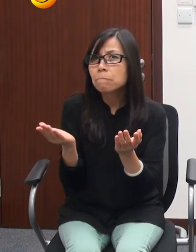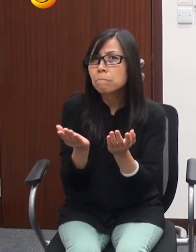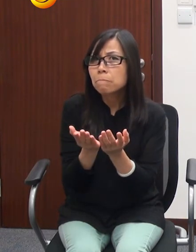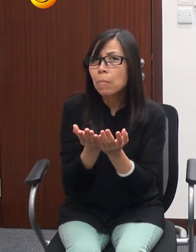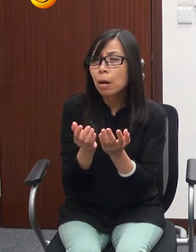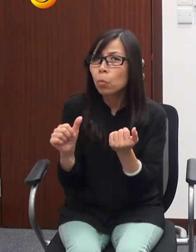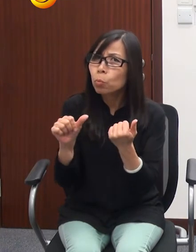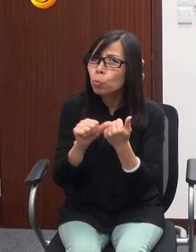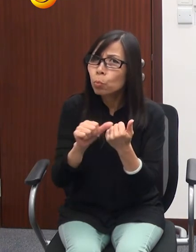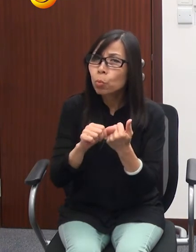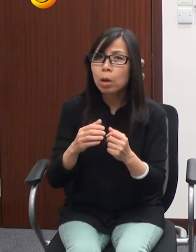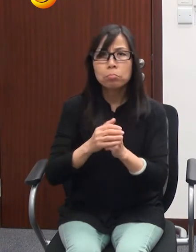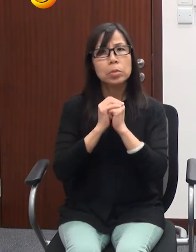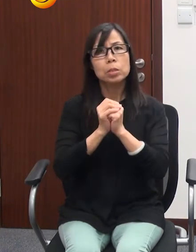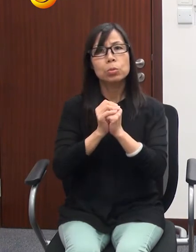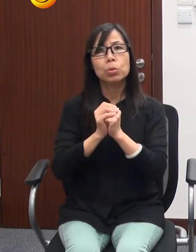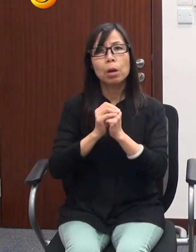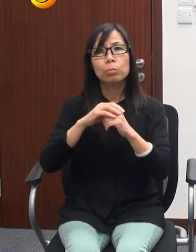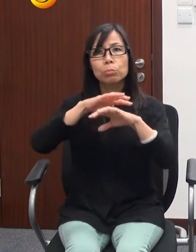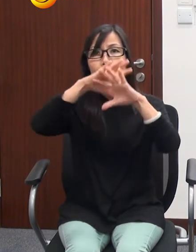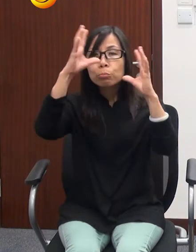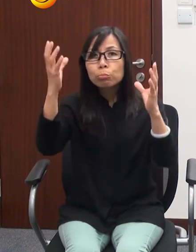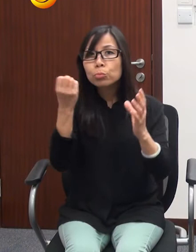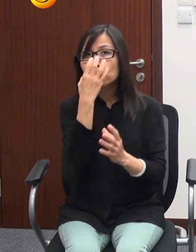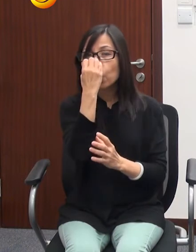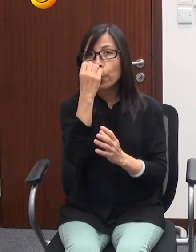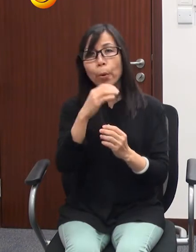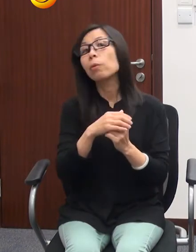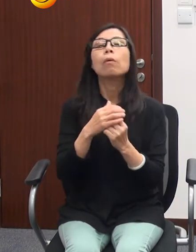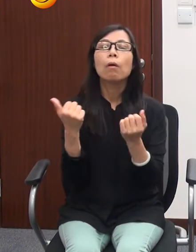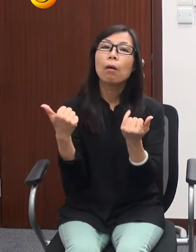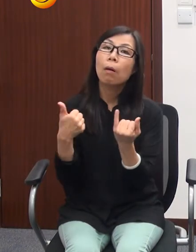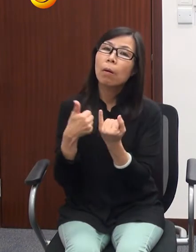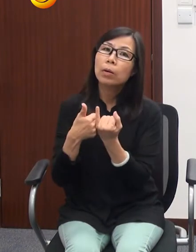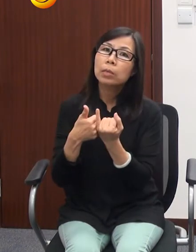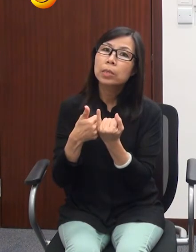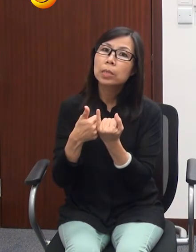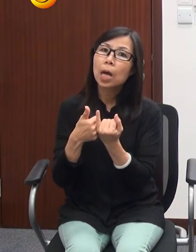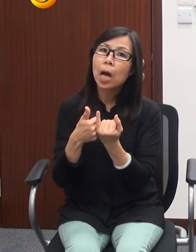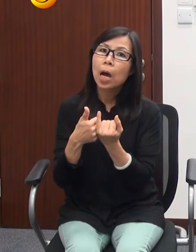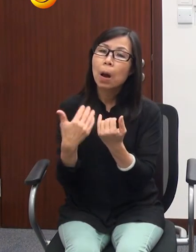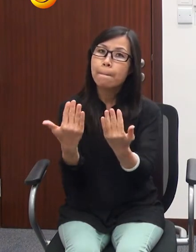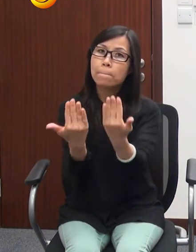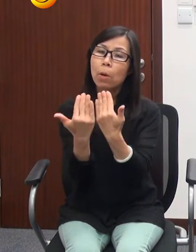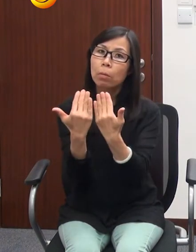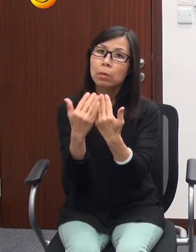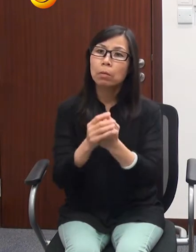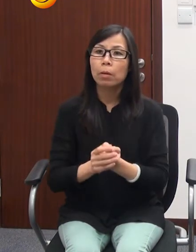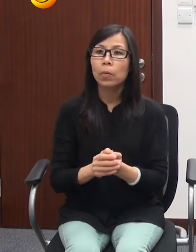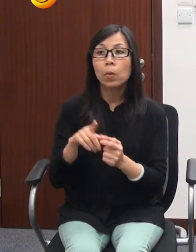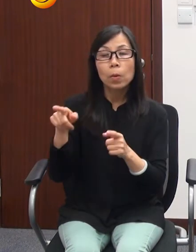些全港性的學生組織要提供協助，又或者甚至就是說你搞退聯班